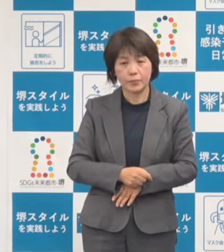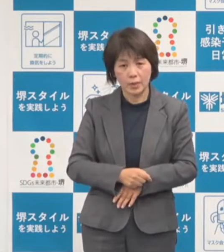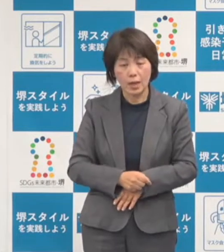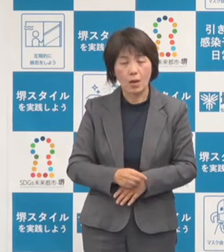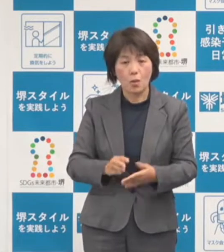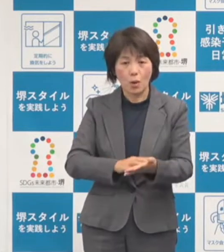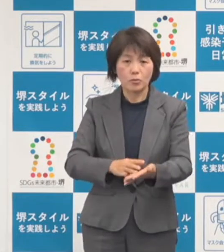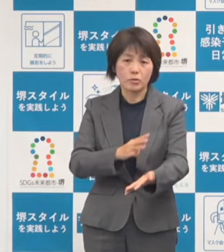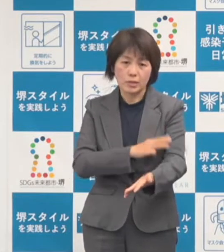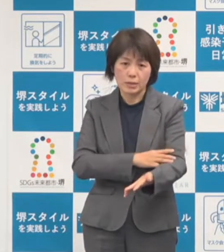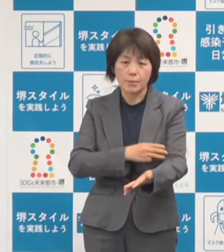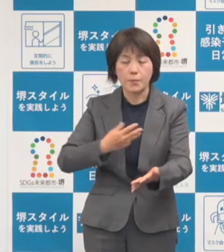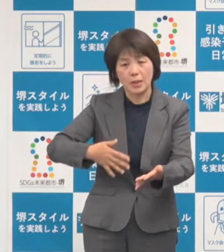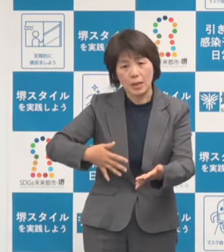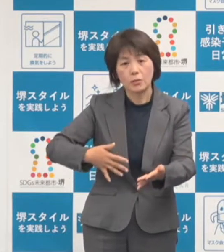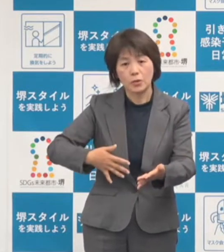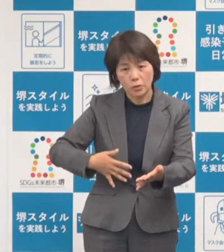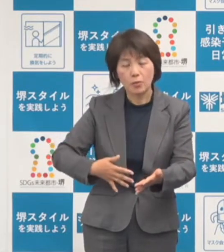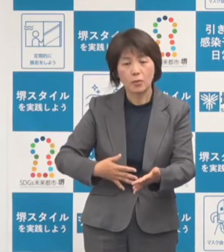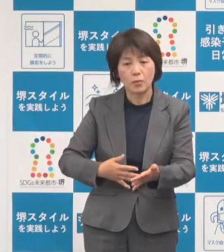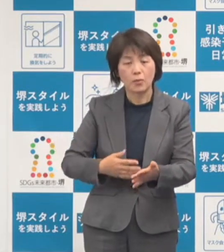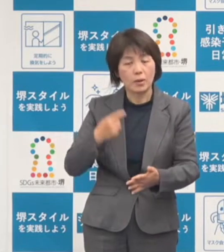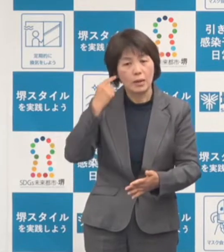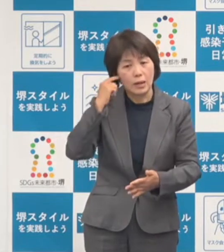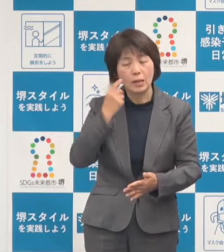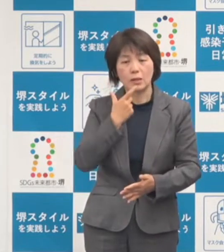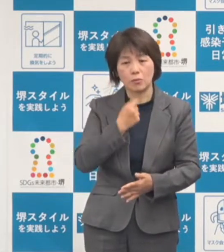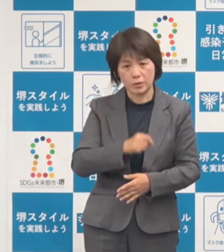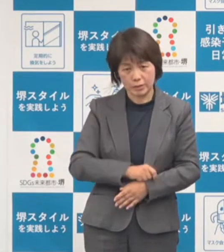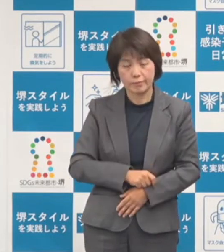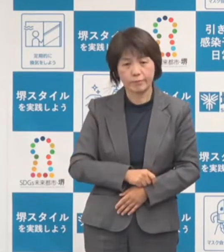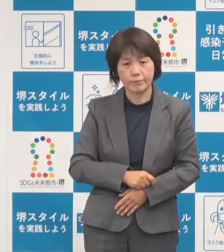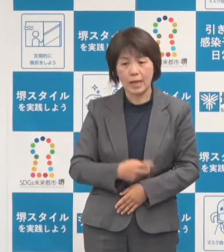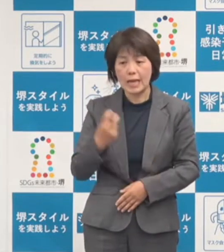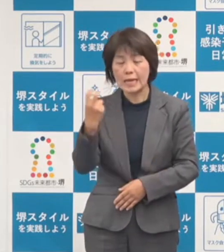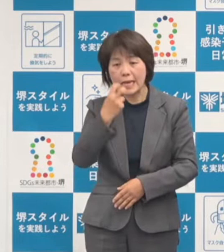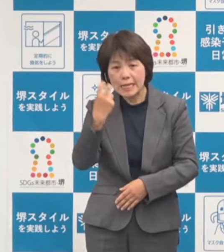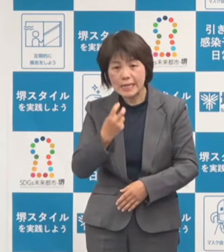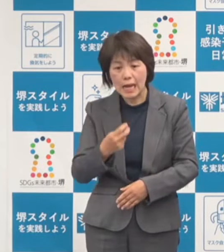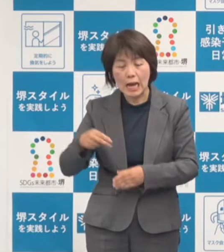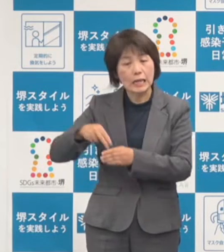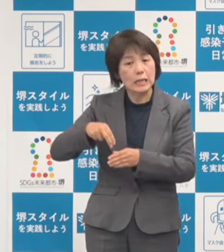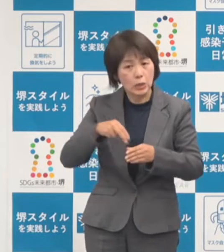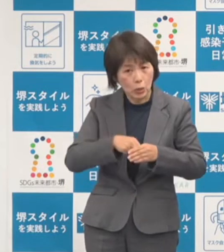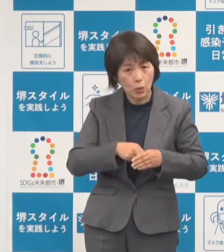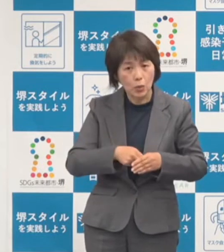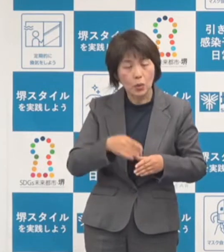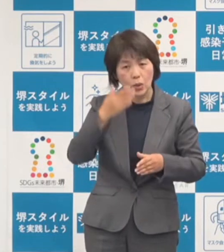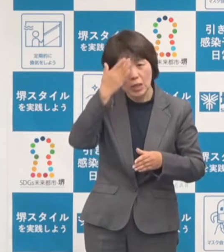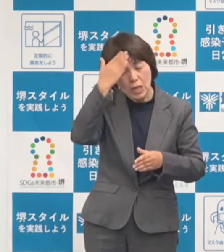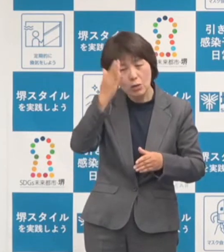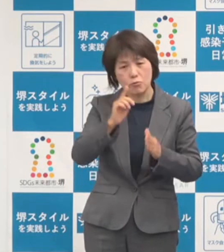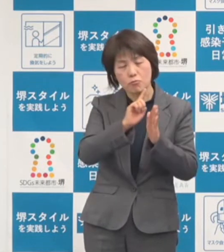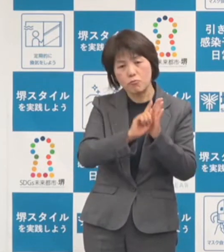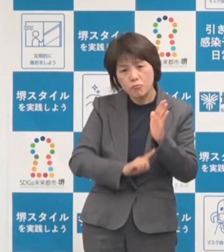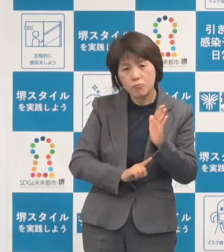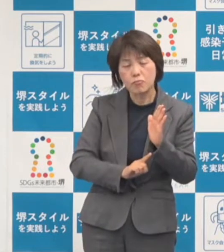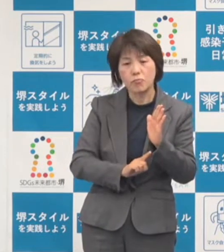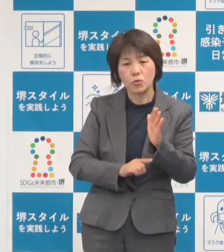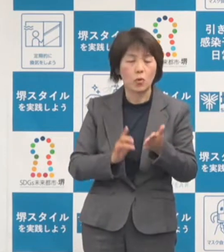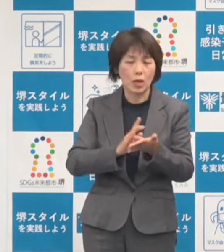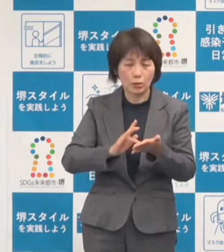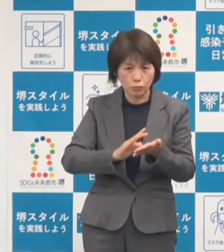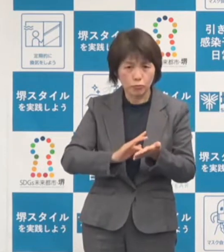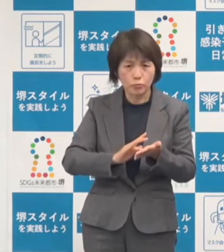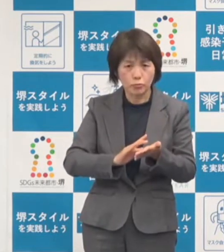年内の接種をご検討いただきたいと思います。また検査キットや解熱鎮痛薬も体調不良に備えて用